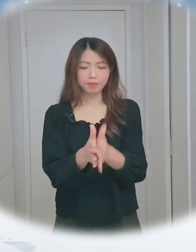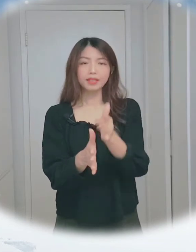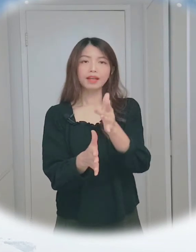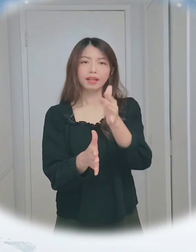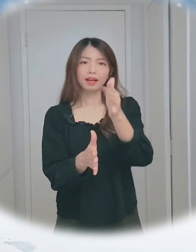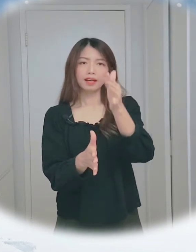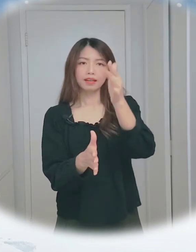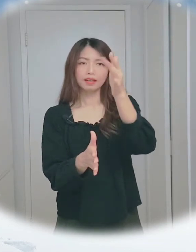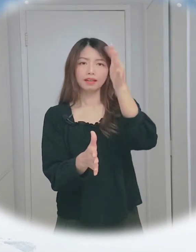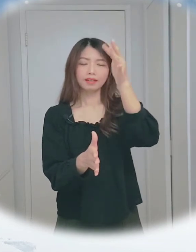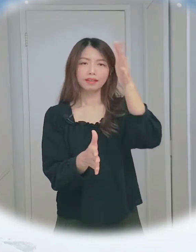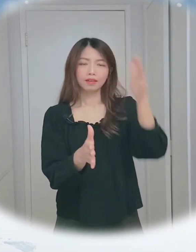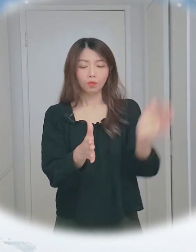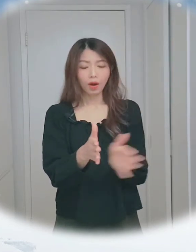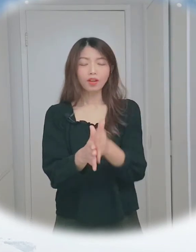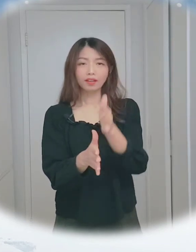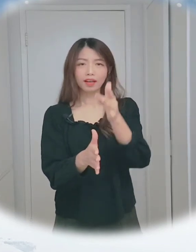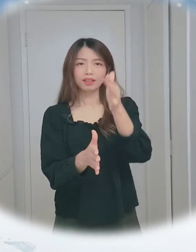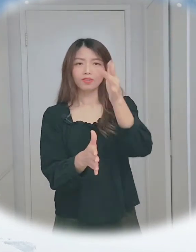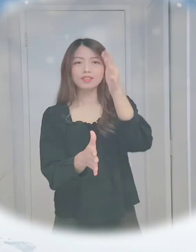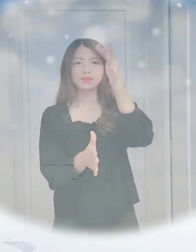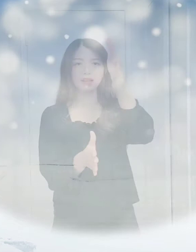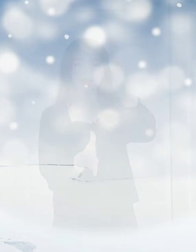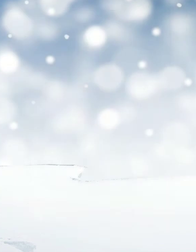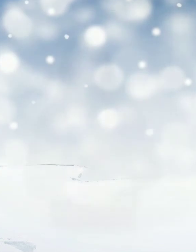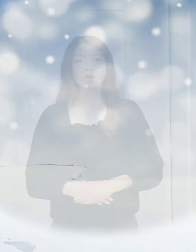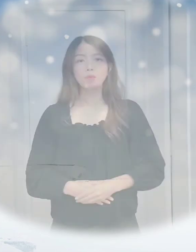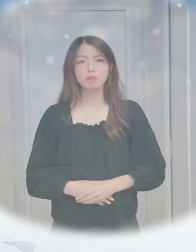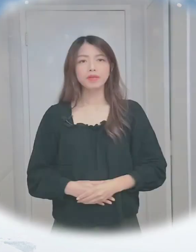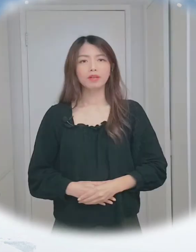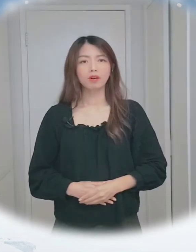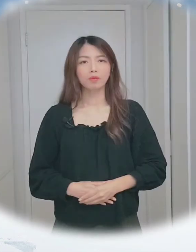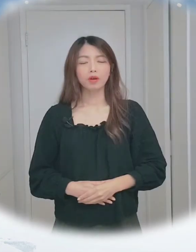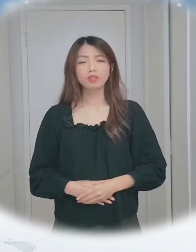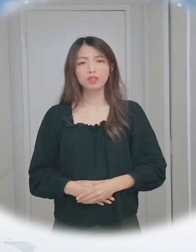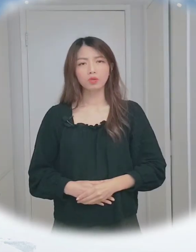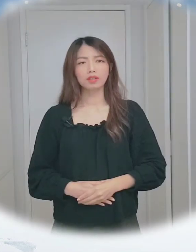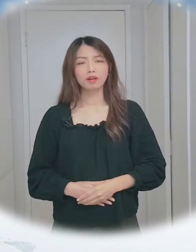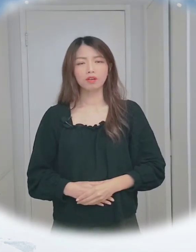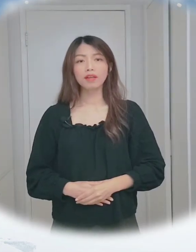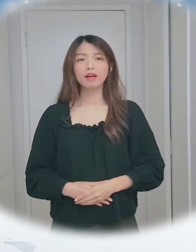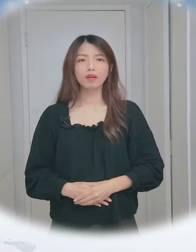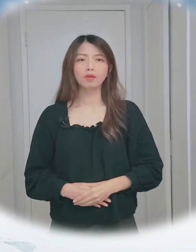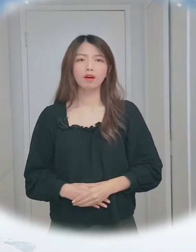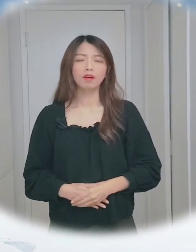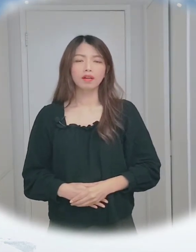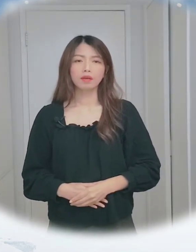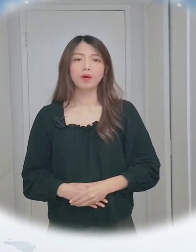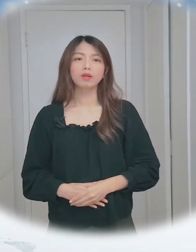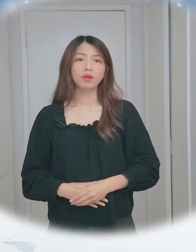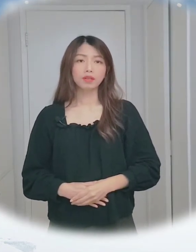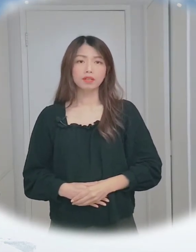산란하다 빛나다 화려하다 이런 뜻입니다. 저 별빛처럼 여기서 저는 생략을 했고요.